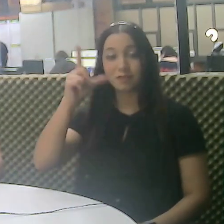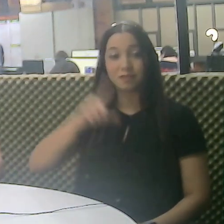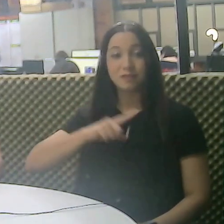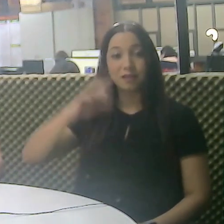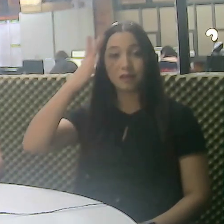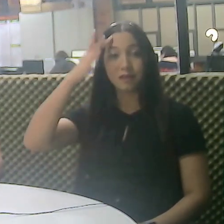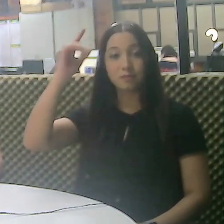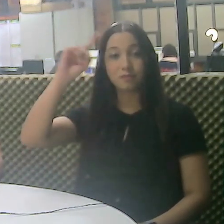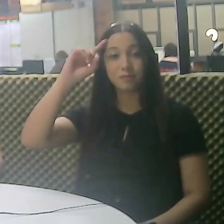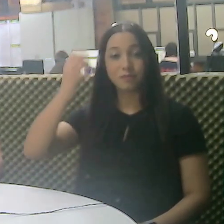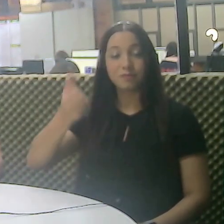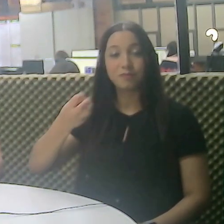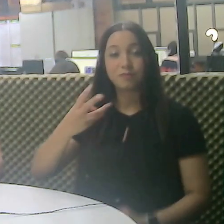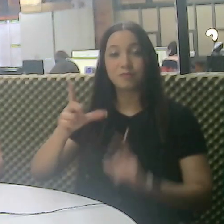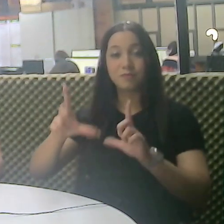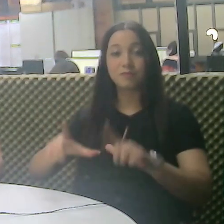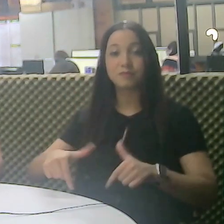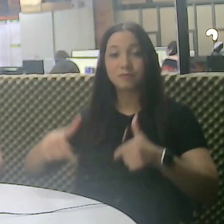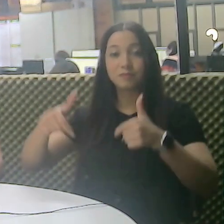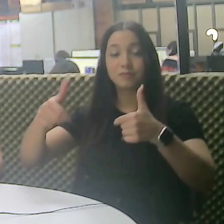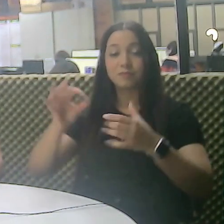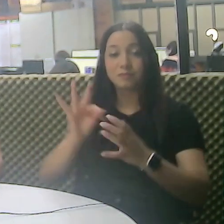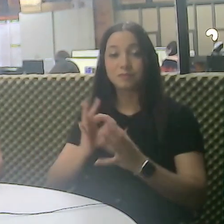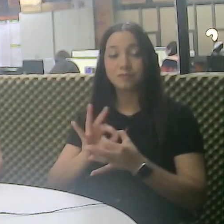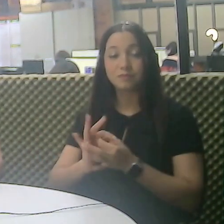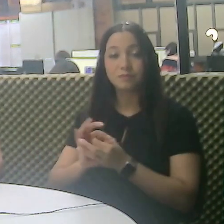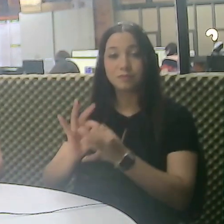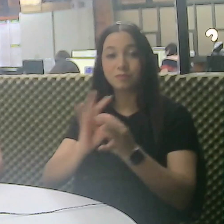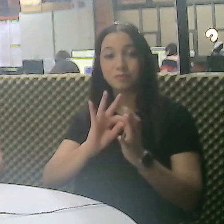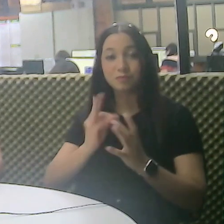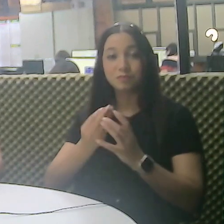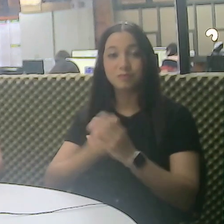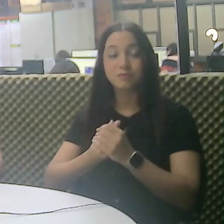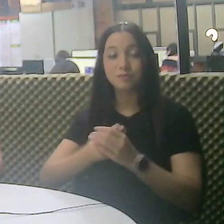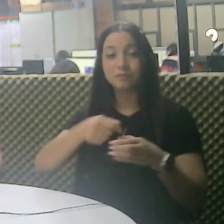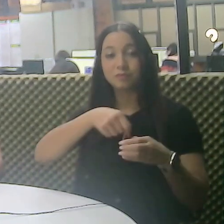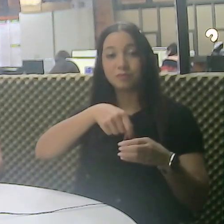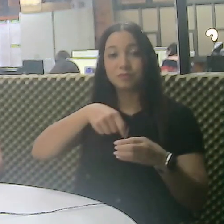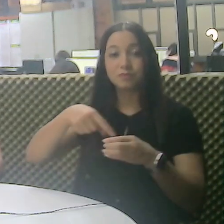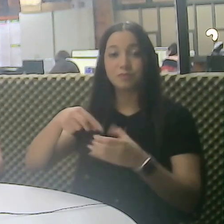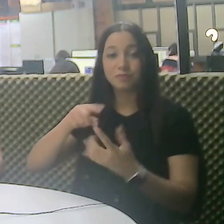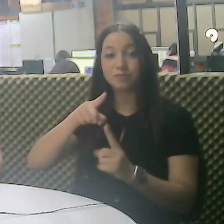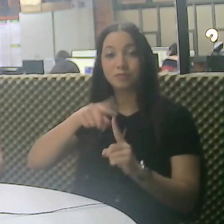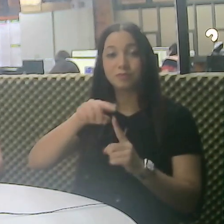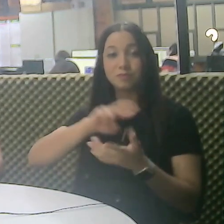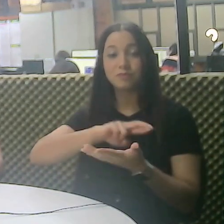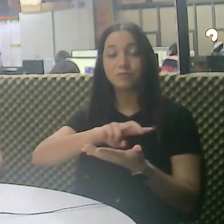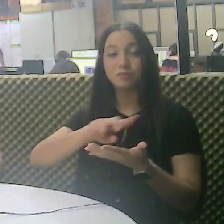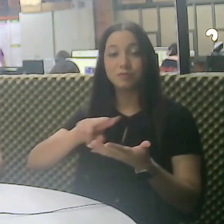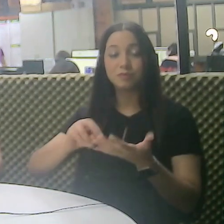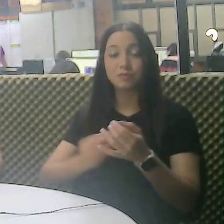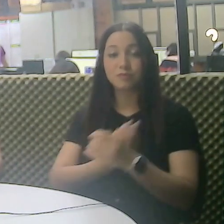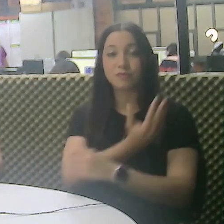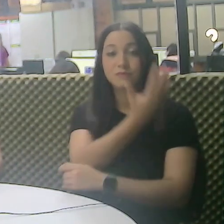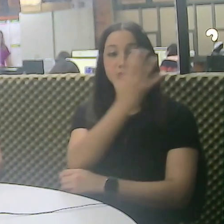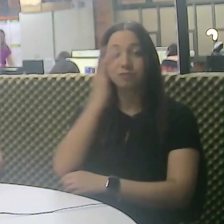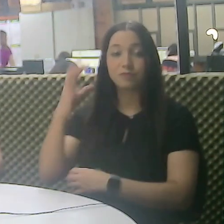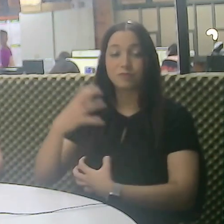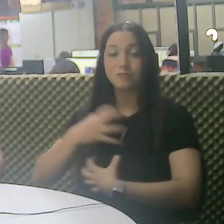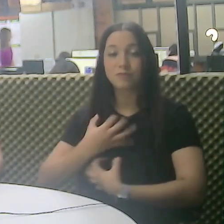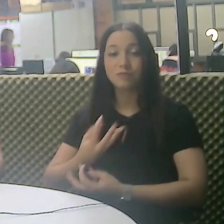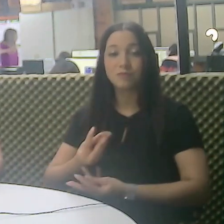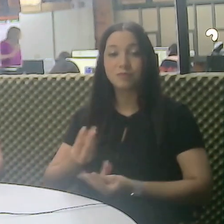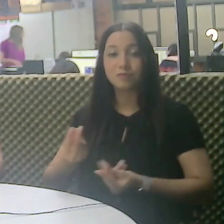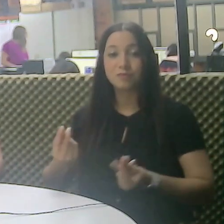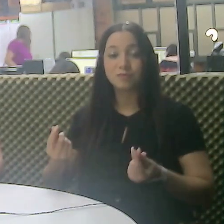dia 13, mais uma ação de inclusão com o plantio e cultivo de mudas e espécies de plantas no denominado Jardim